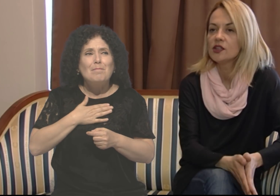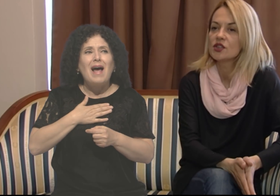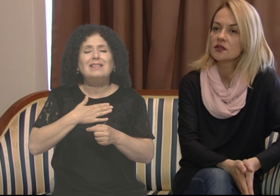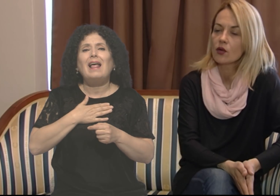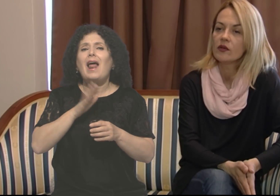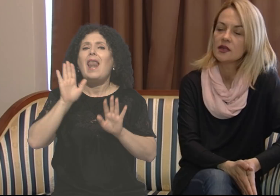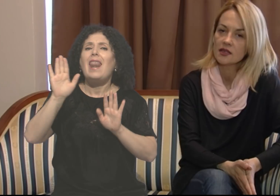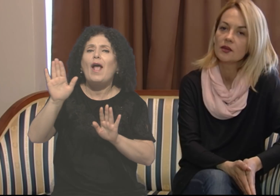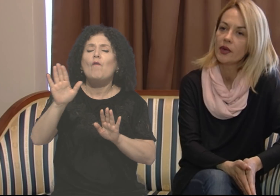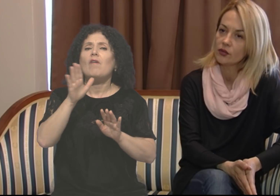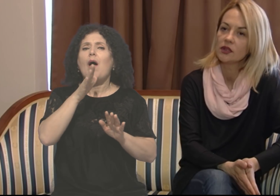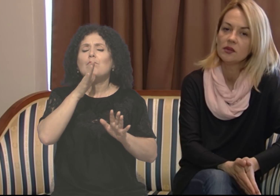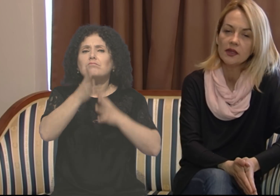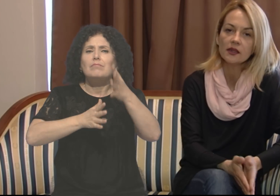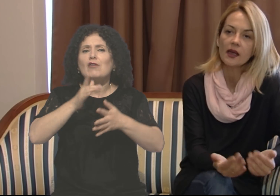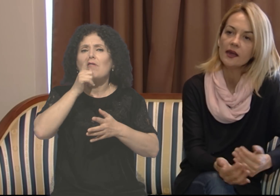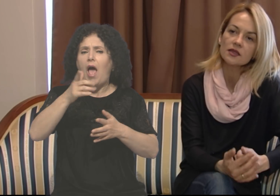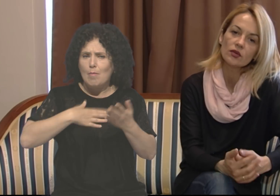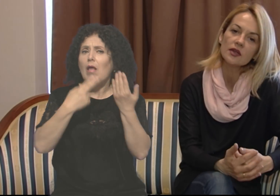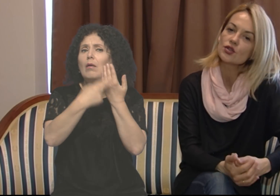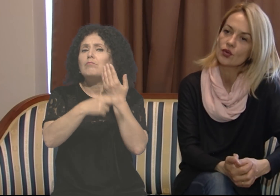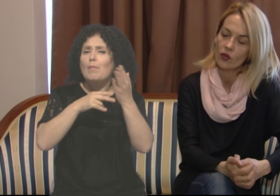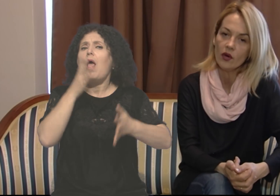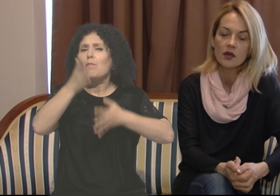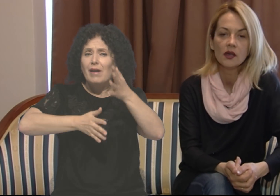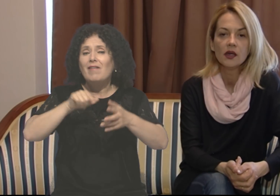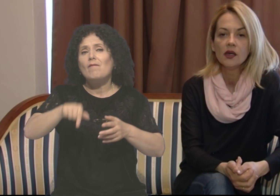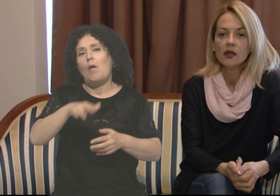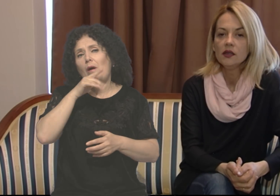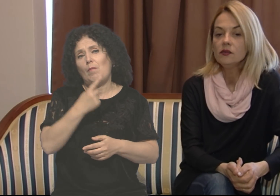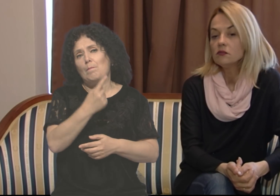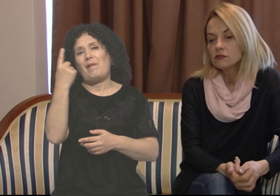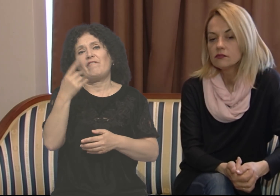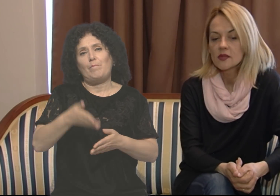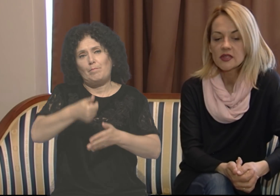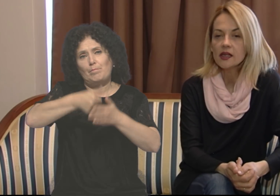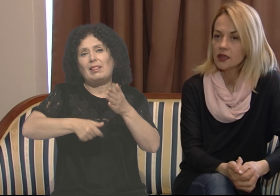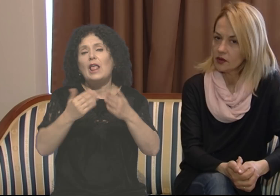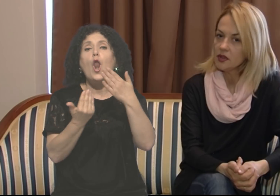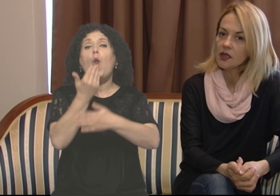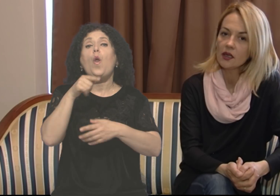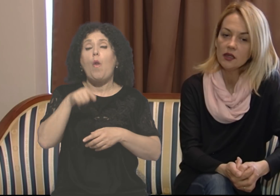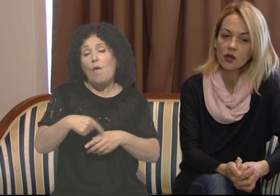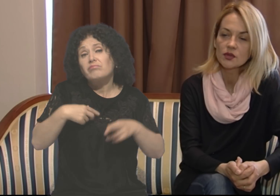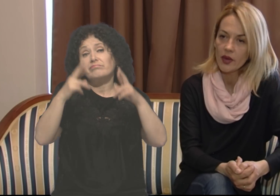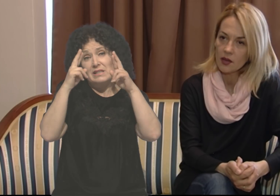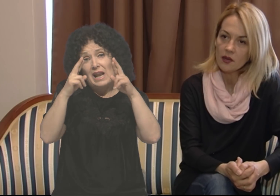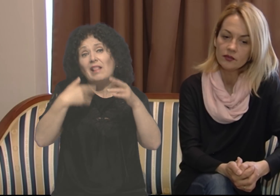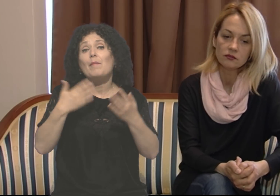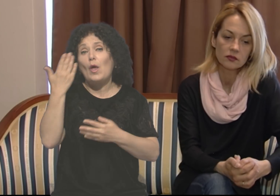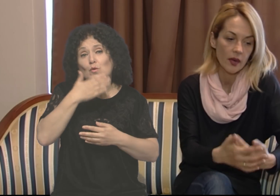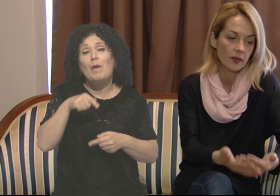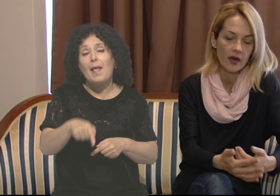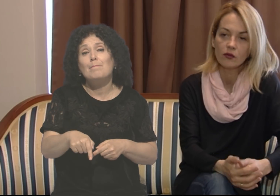својот матичен знаковен јазик превод на Библијата, кај нас ова е нешто ново и се надеваме дека ние ќе